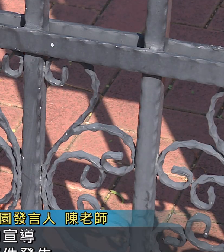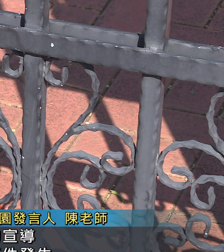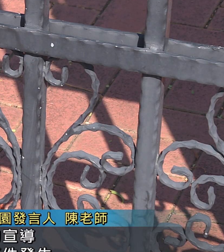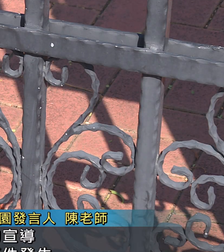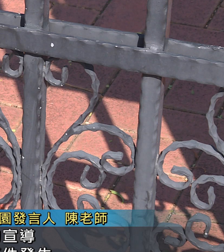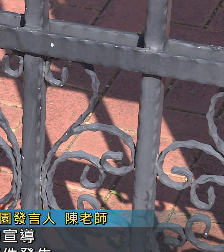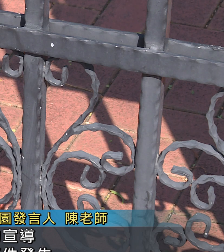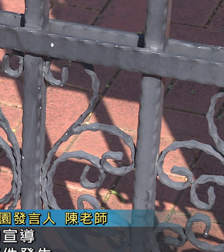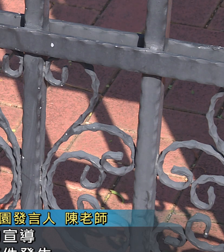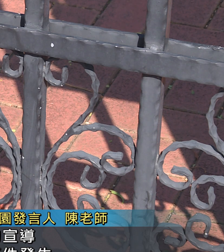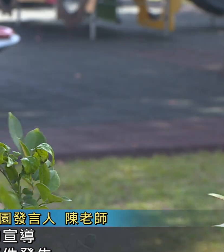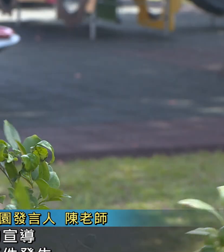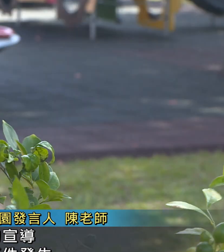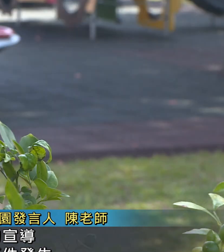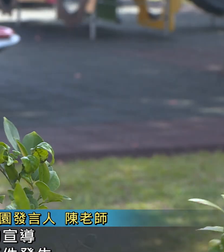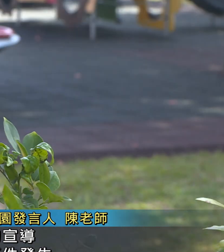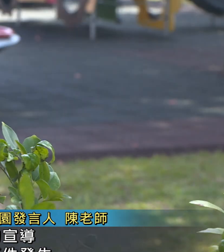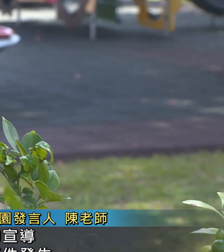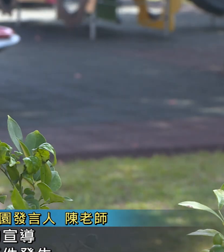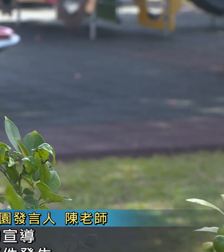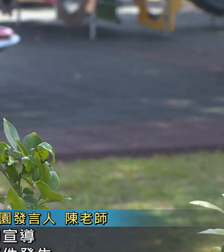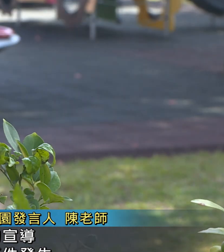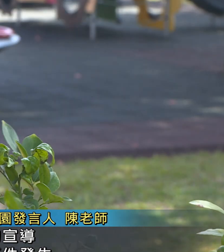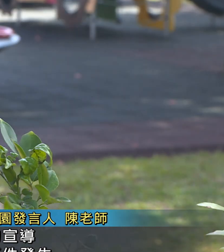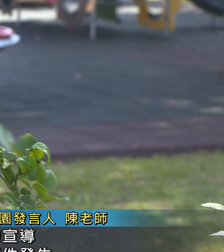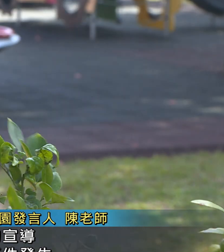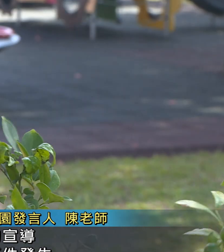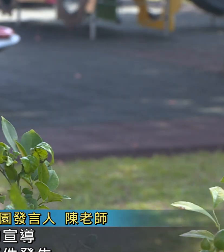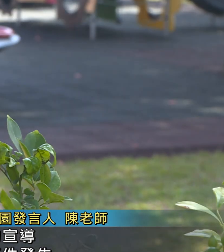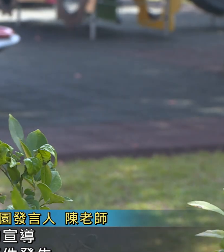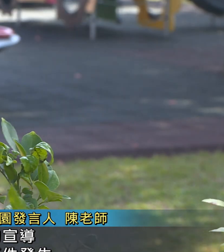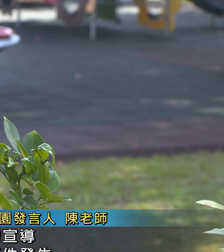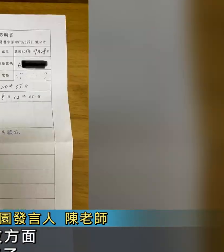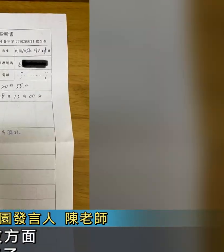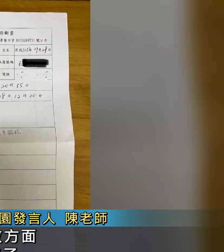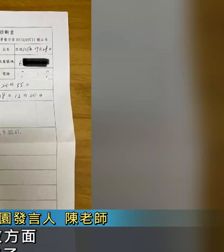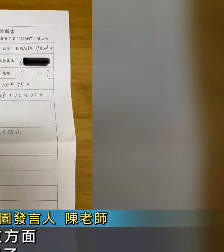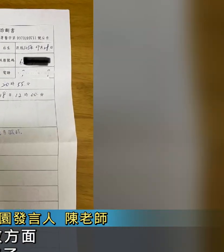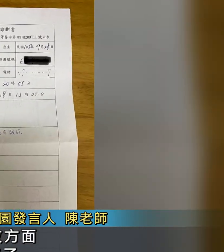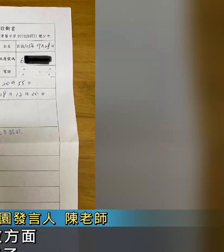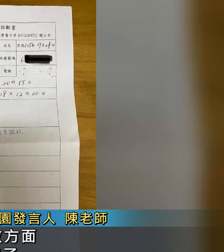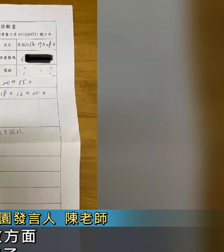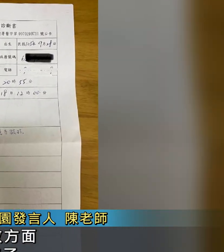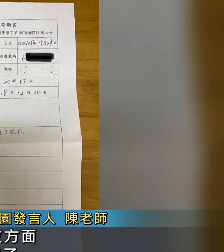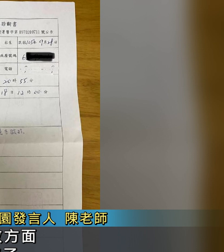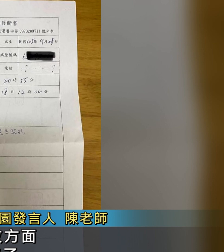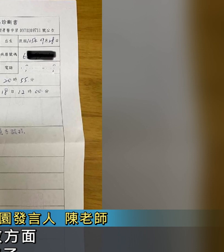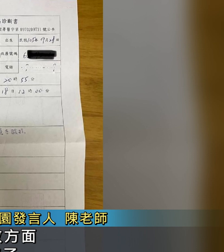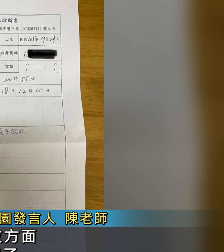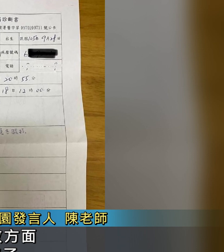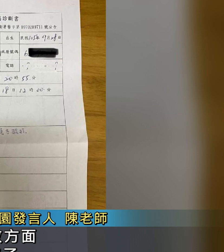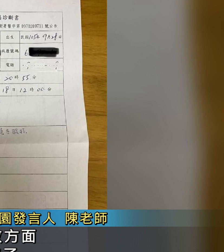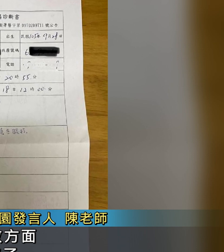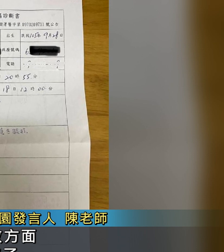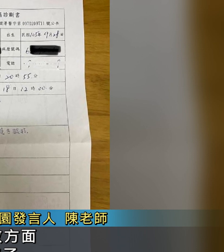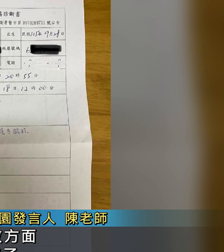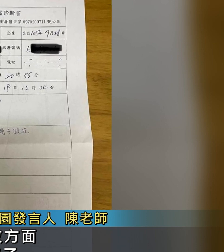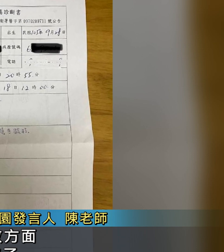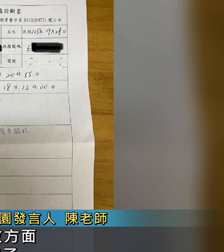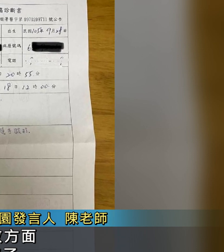宣导，不可以再有这个事件的发生，巡堂啦、督导啦，然后在行政方面能够做得更多这样